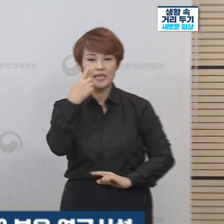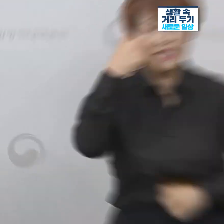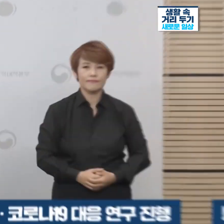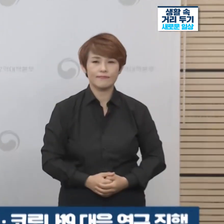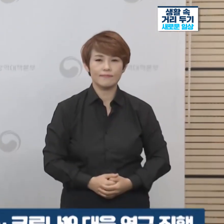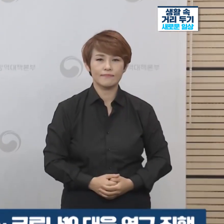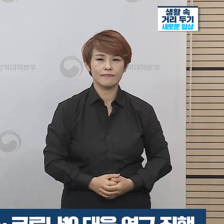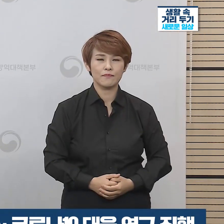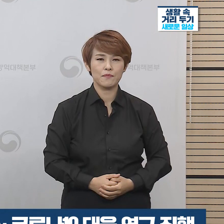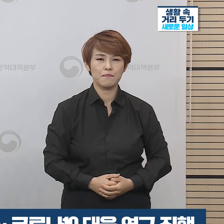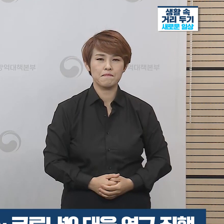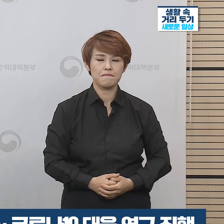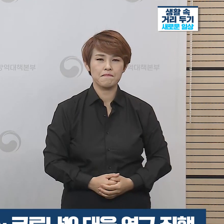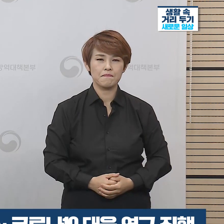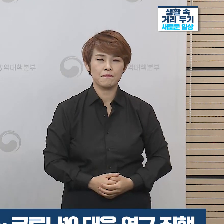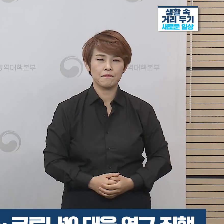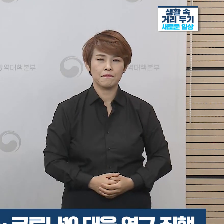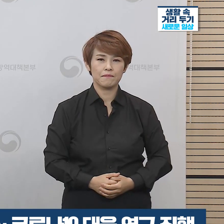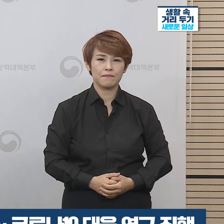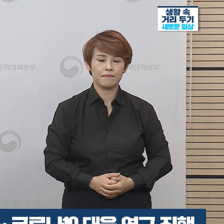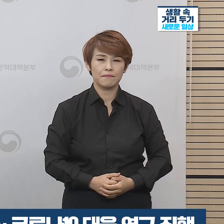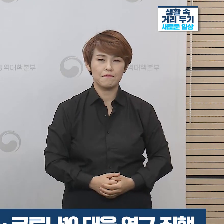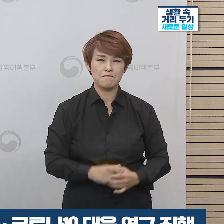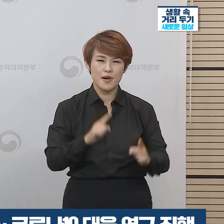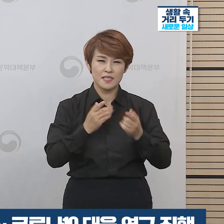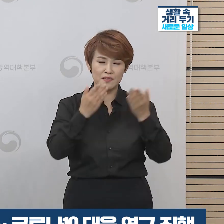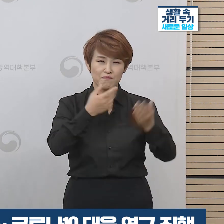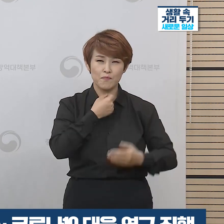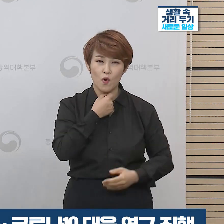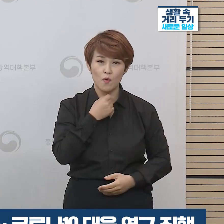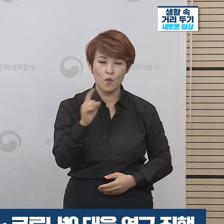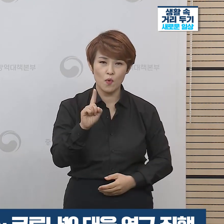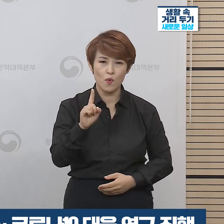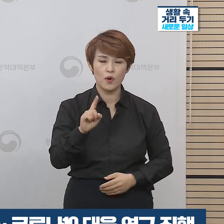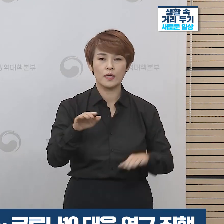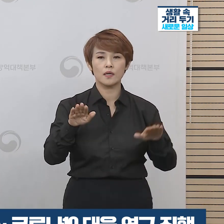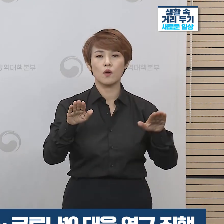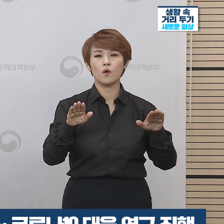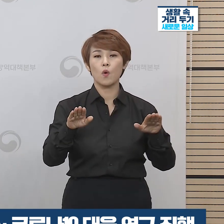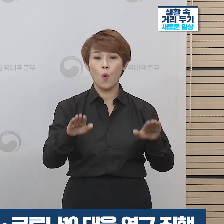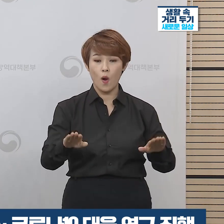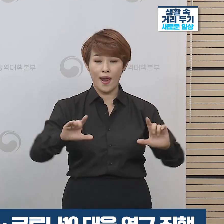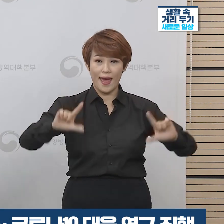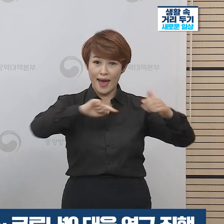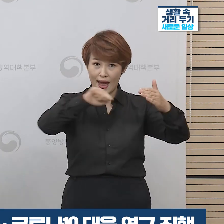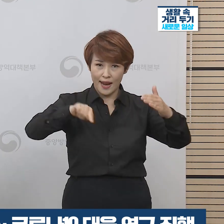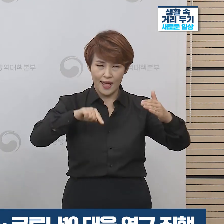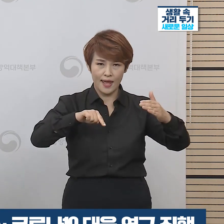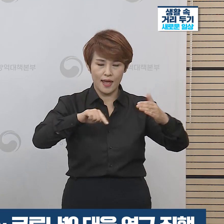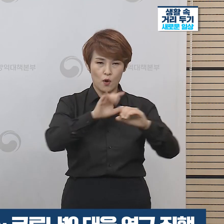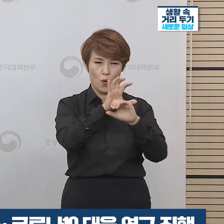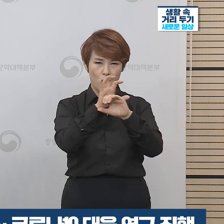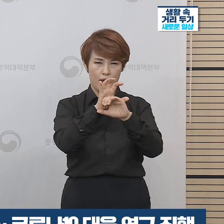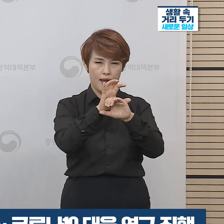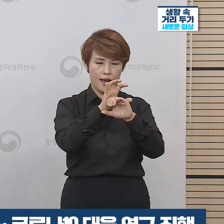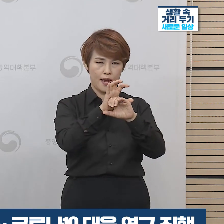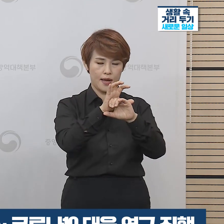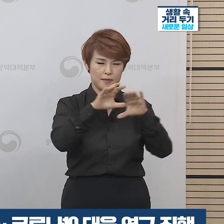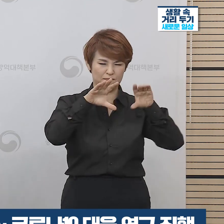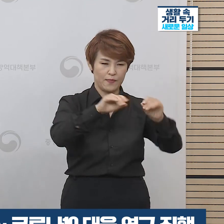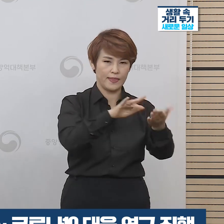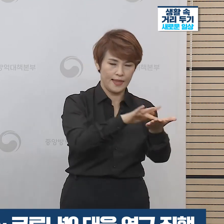합니다 까지 말씀 올리도록 하겠습니다 현재 금년 안에 치료제 개발 그리고